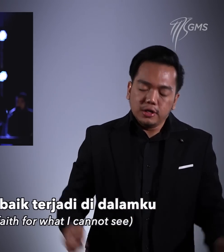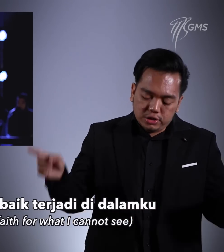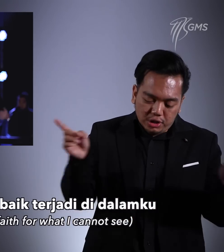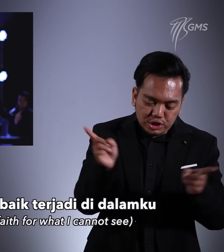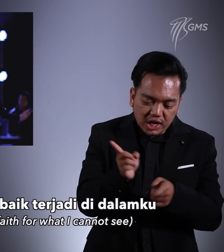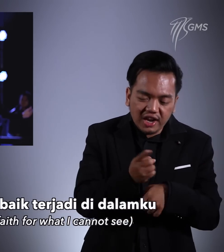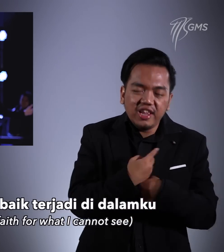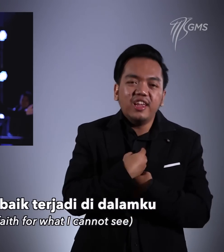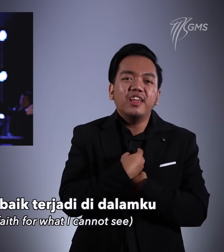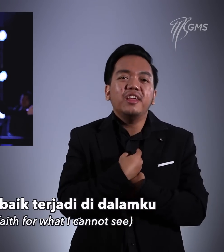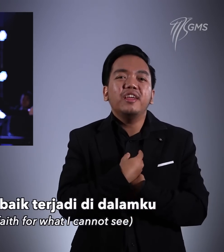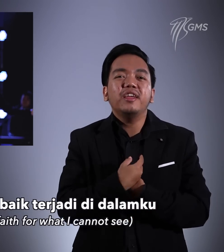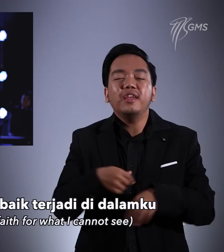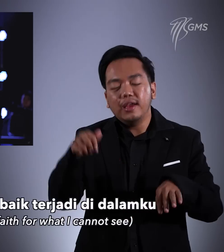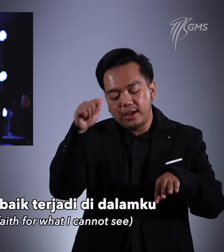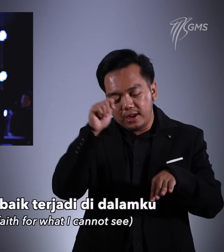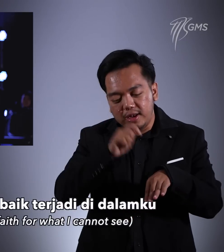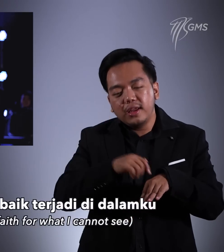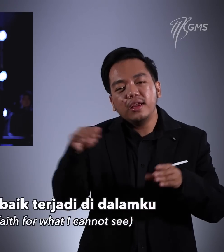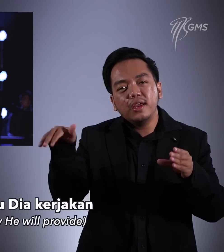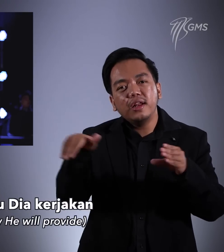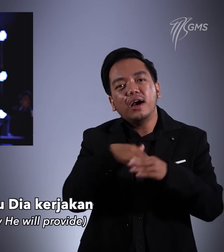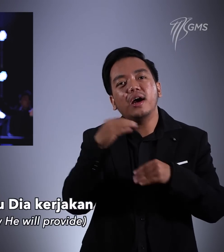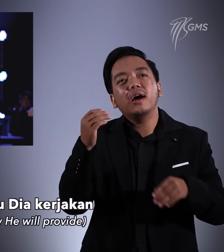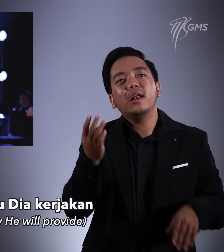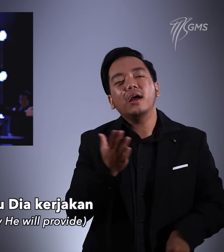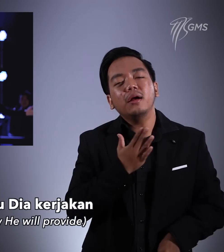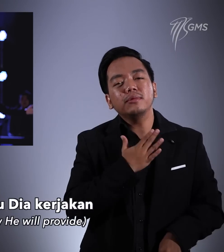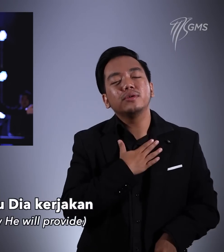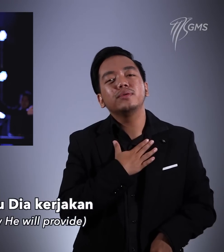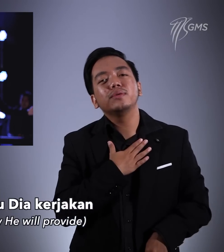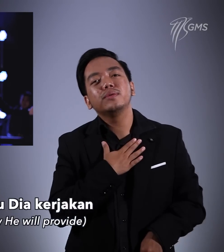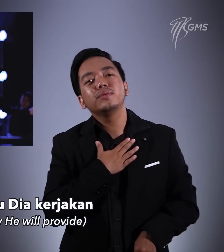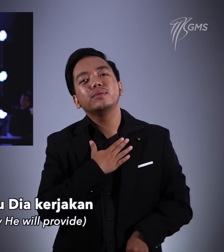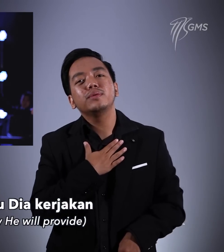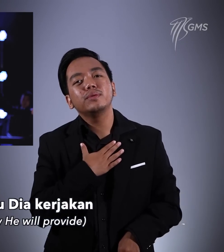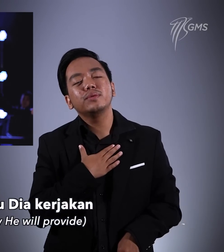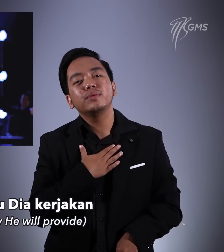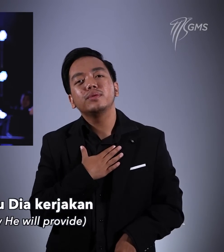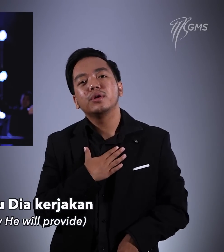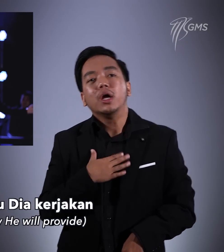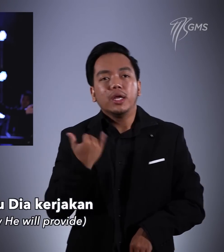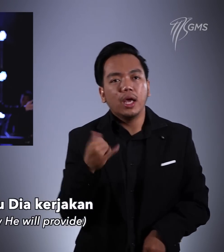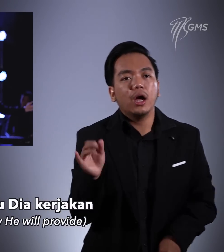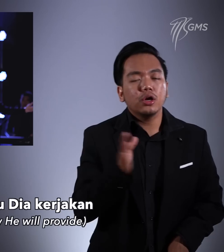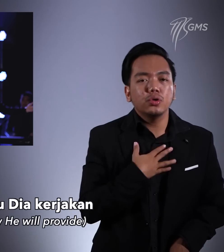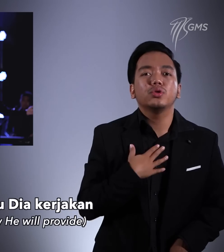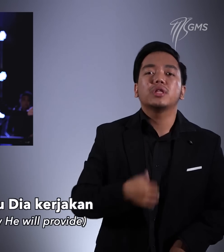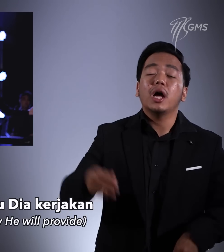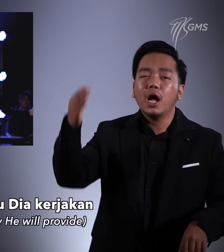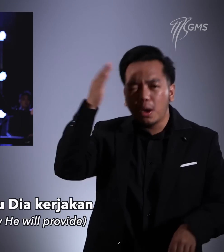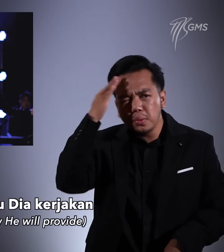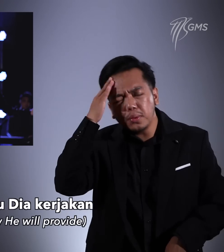terbaik terjadi di dalam. Sing your heart out, sing your faith out. Yang